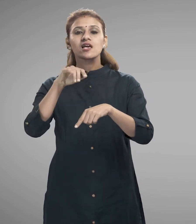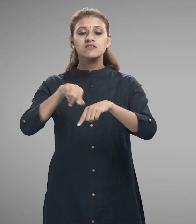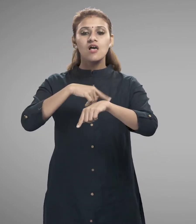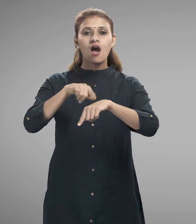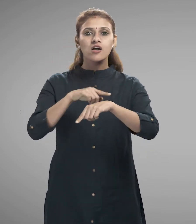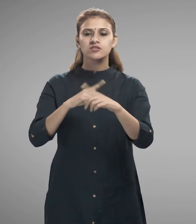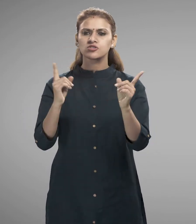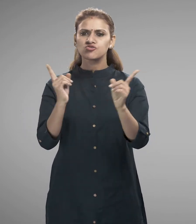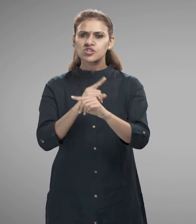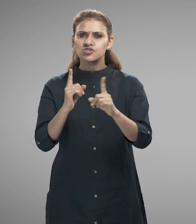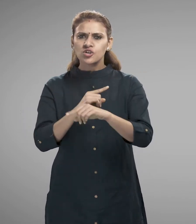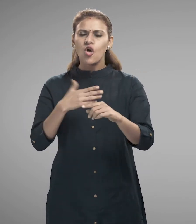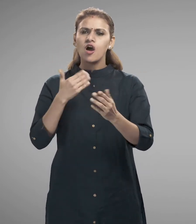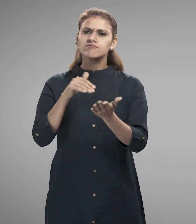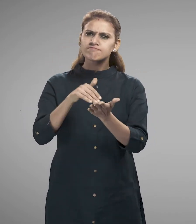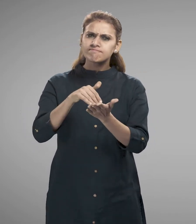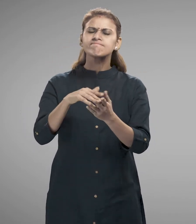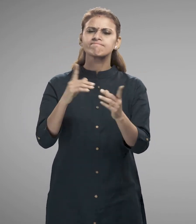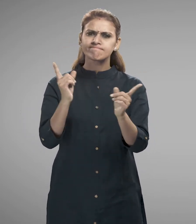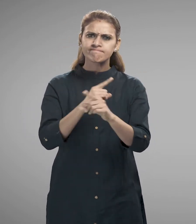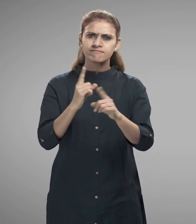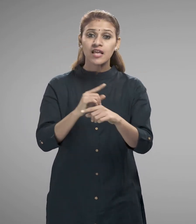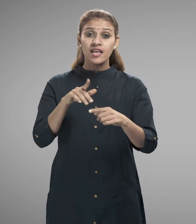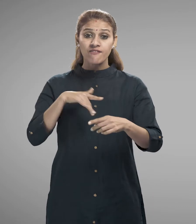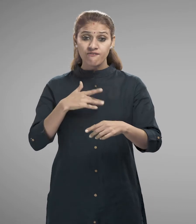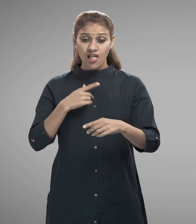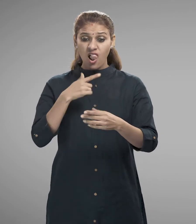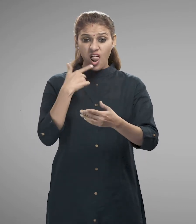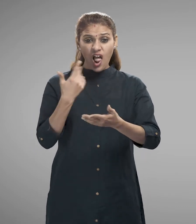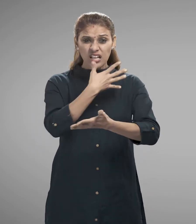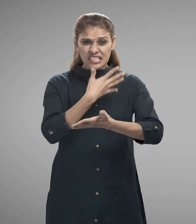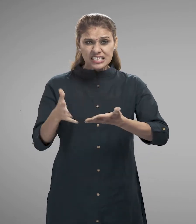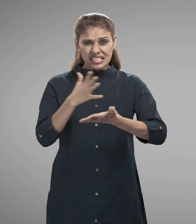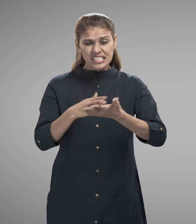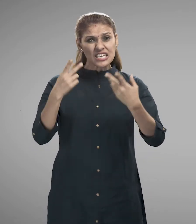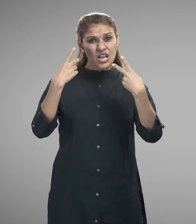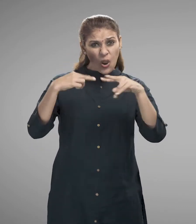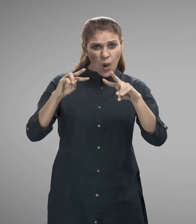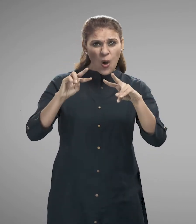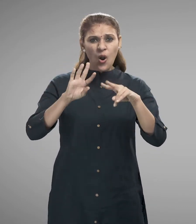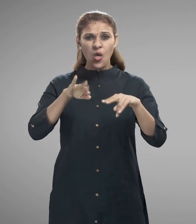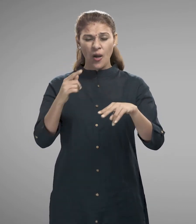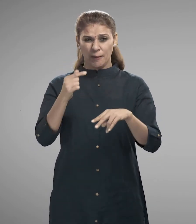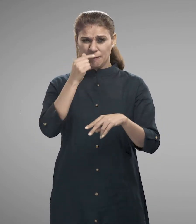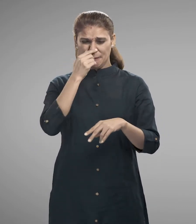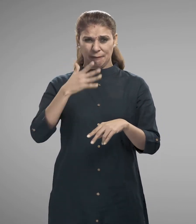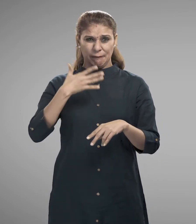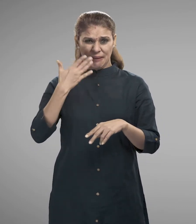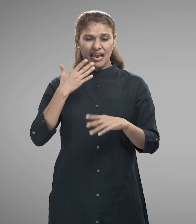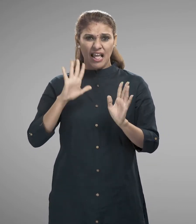में बदलें। यदि बहाव भारी है तो और भी जल्दी, जिससे शरीर से दुर्गंध ना आए और